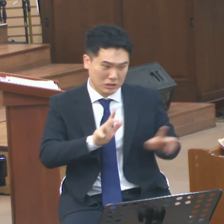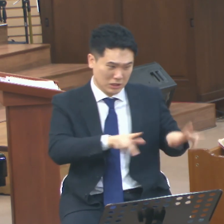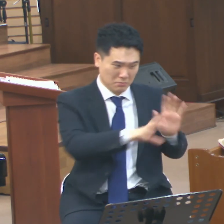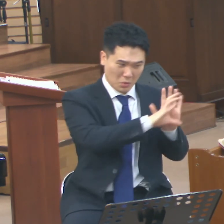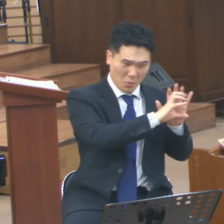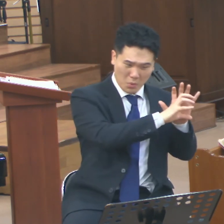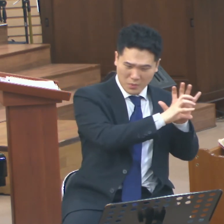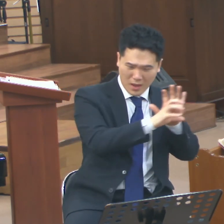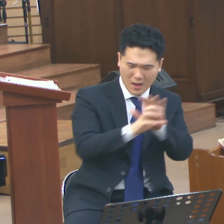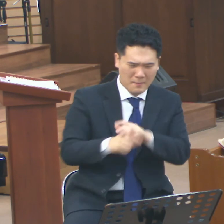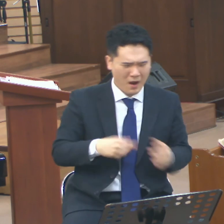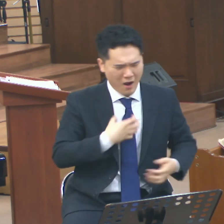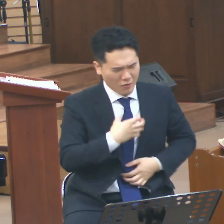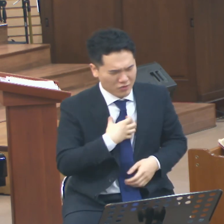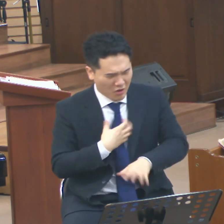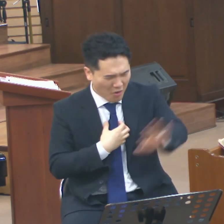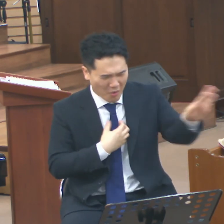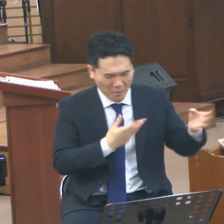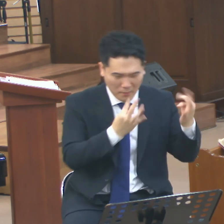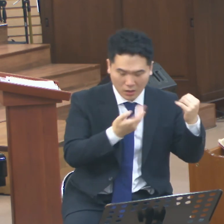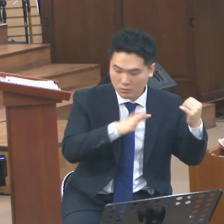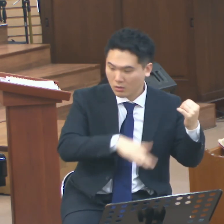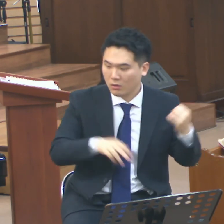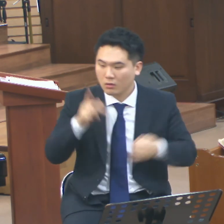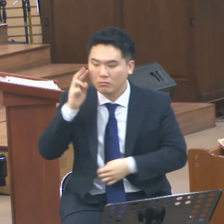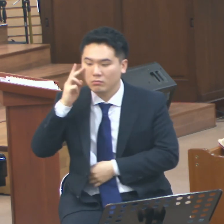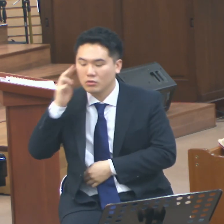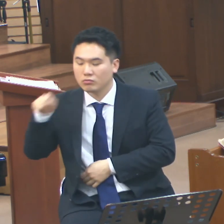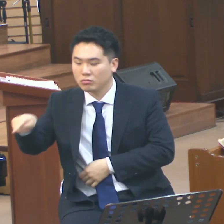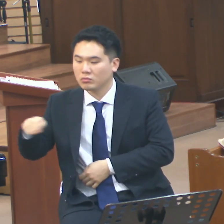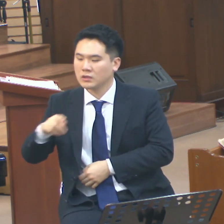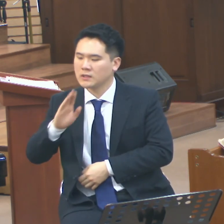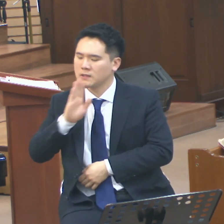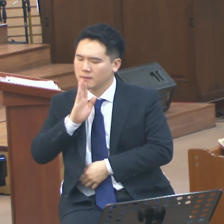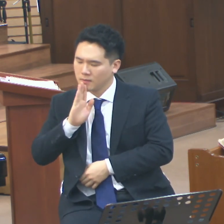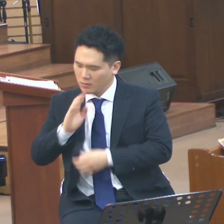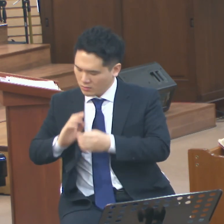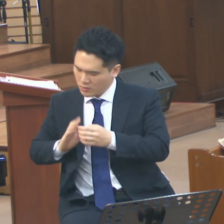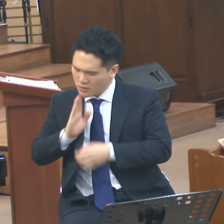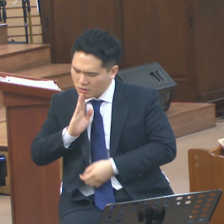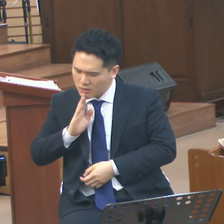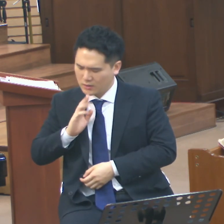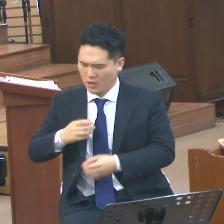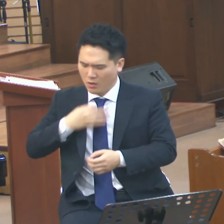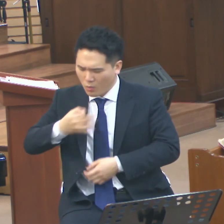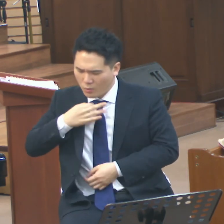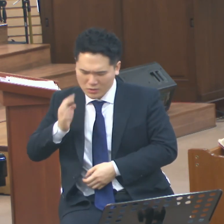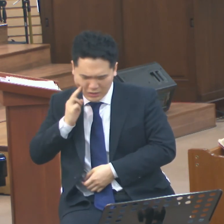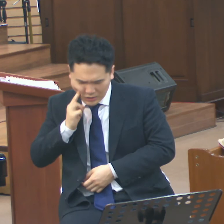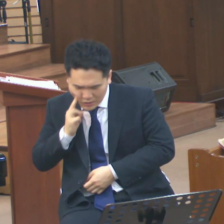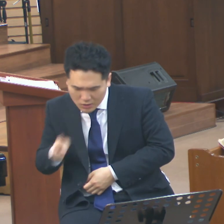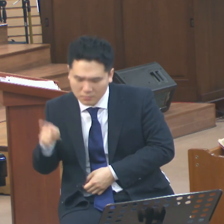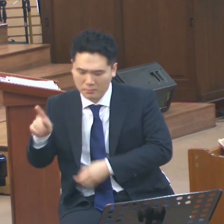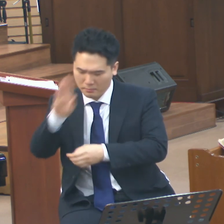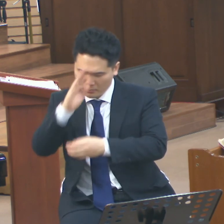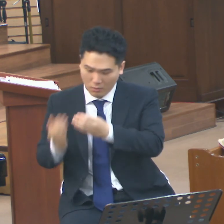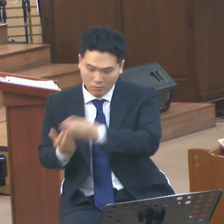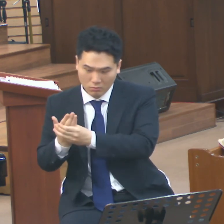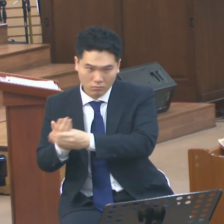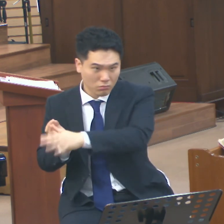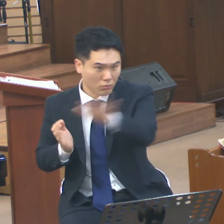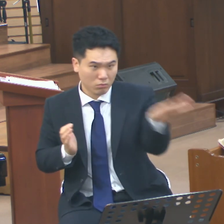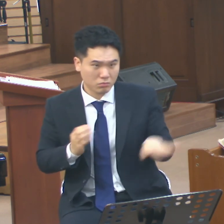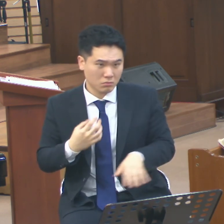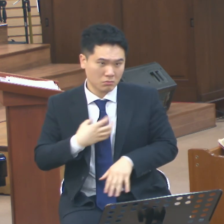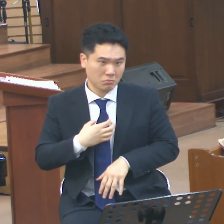여러 가지 정보들은 우리를 참 혼란하게 해요. 정말 중요한 건 뭐냐면, 하나님께로부터 오는 말씀 위에 서려고 하는